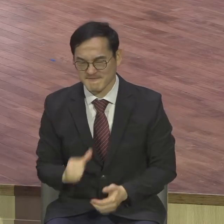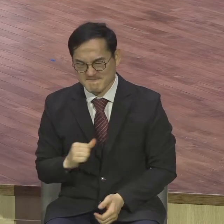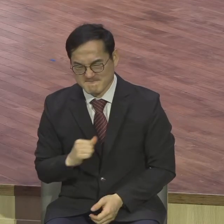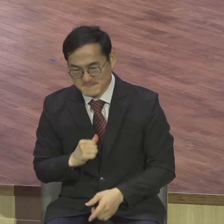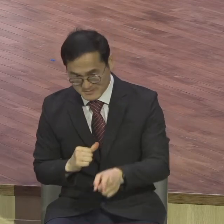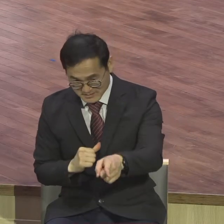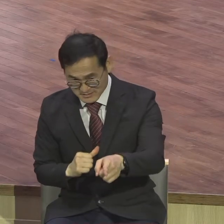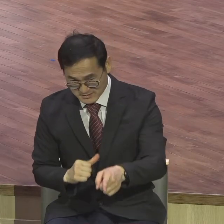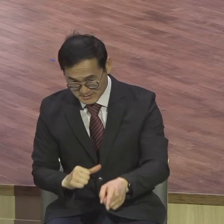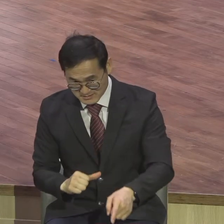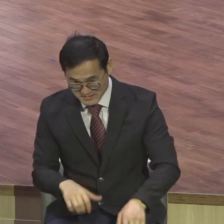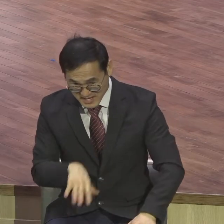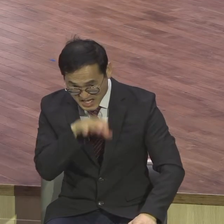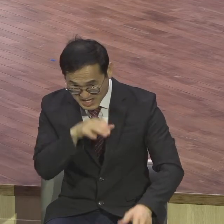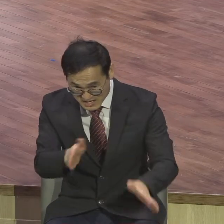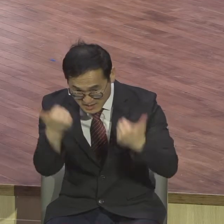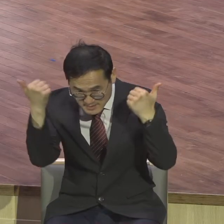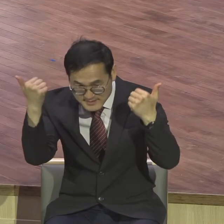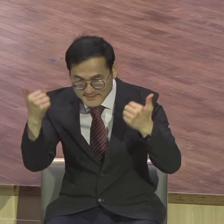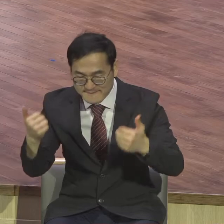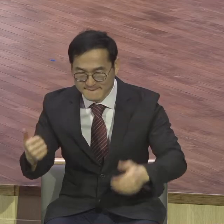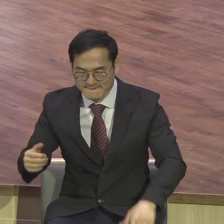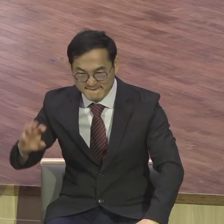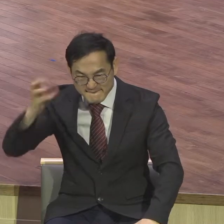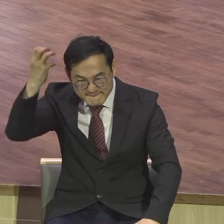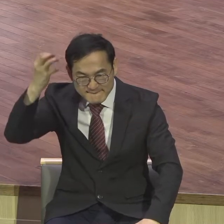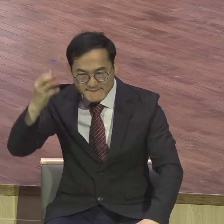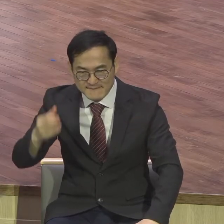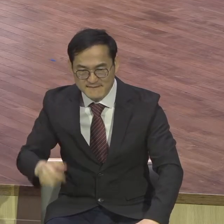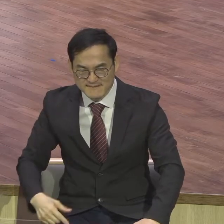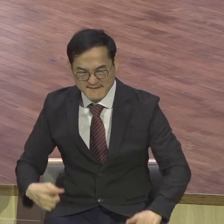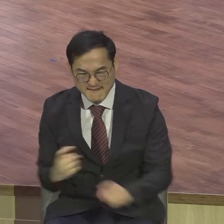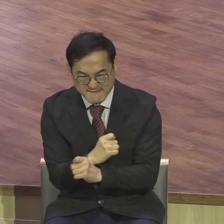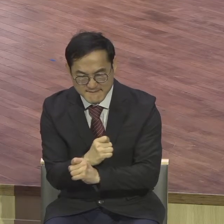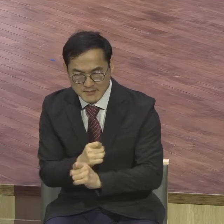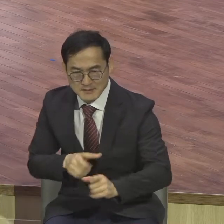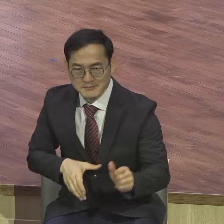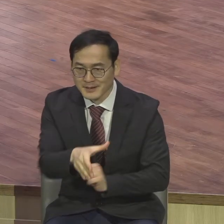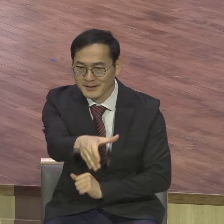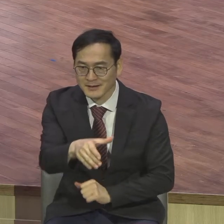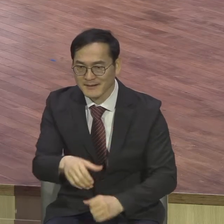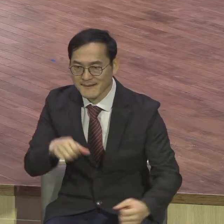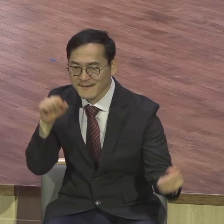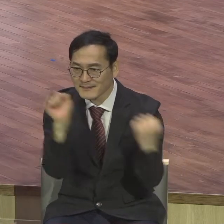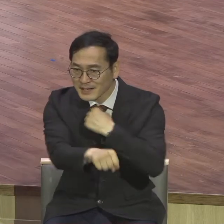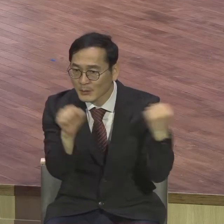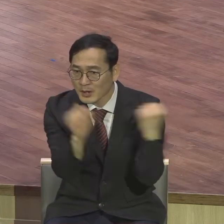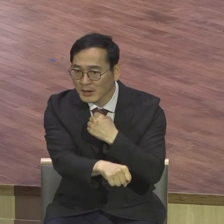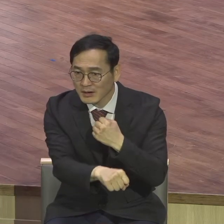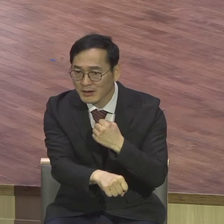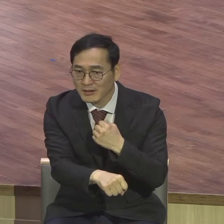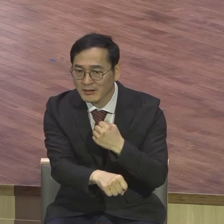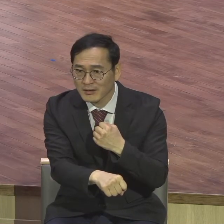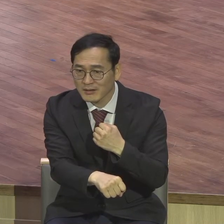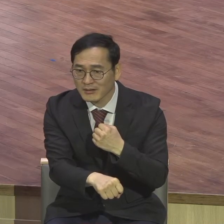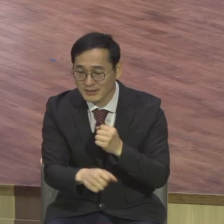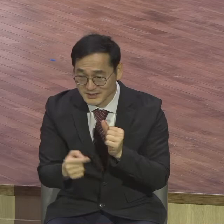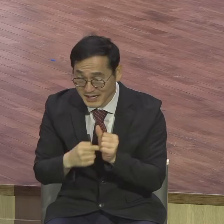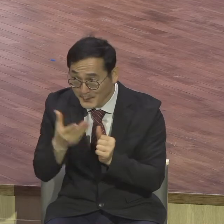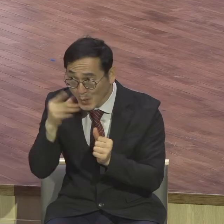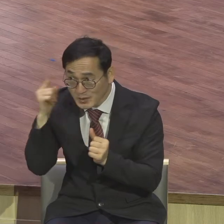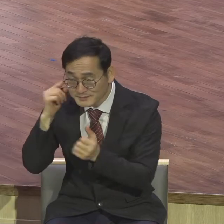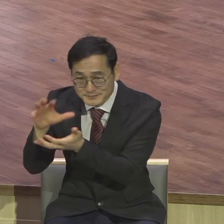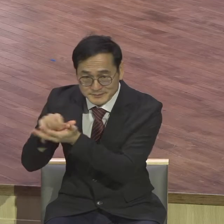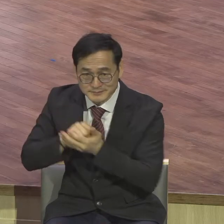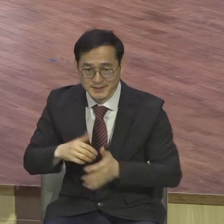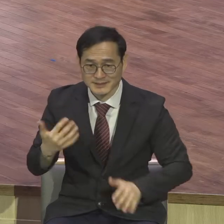밥맛이야. 그게 무슨 말인지 아세요? 나는 아직도 복음이 안 돼서 나는 그리스도 답 안 났어. 아직도 복음 못 누르겠어.